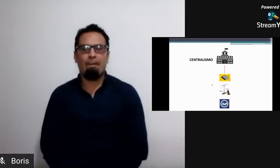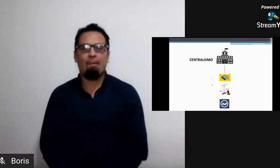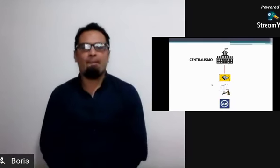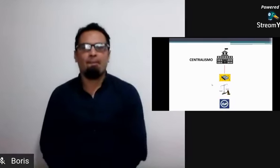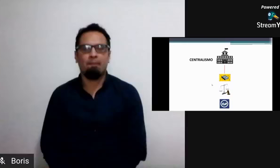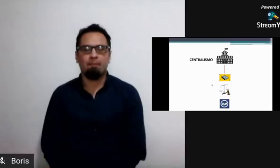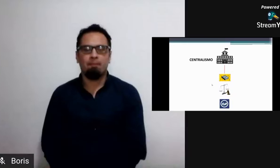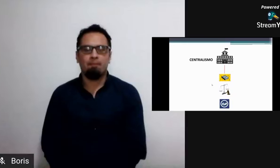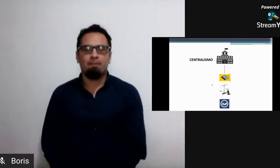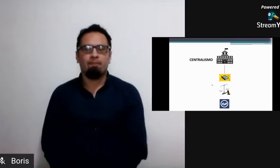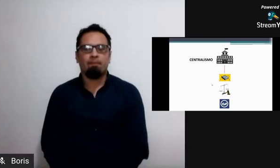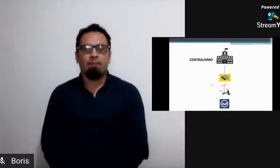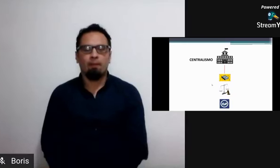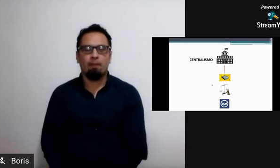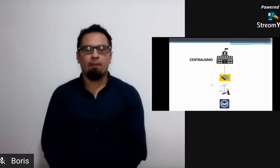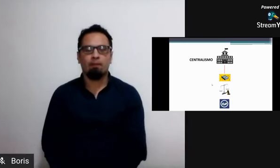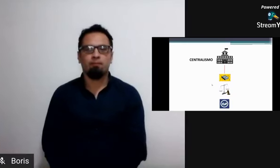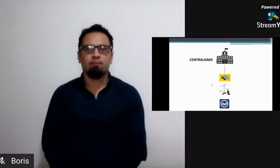centralismo, siguiente por favor.